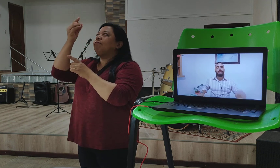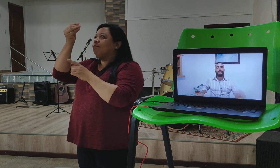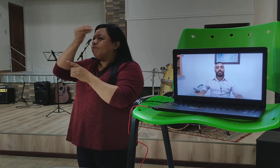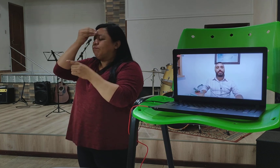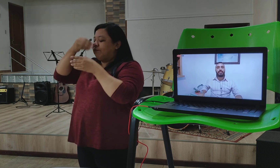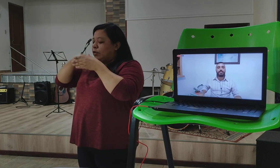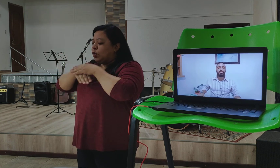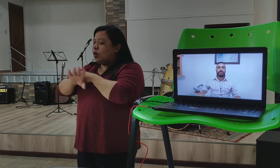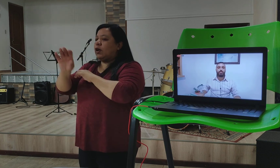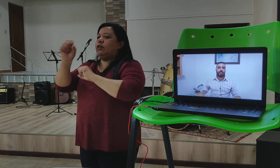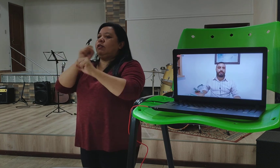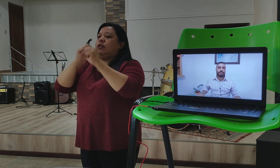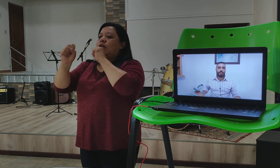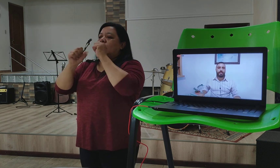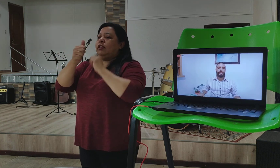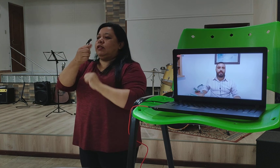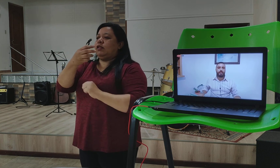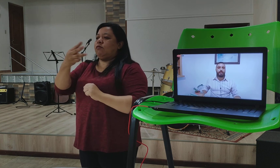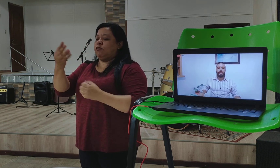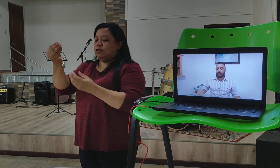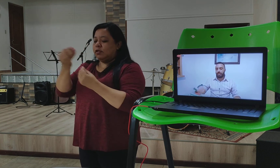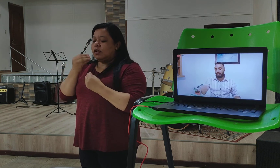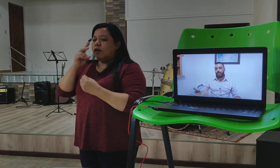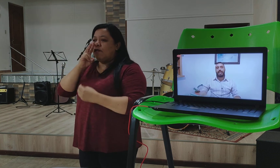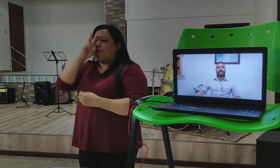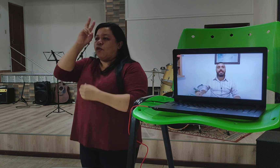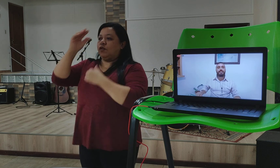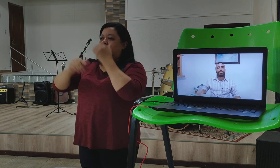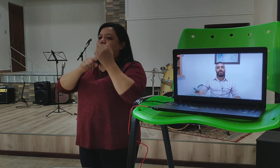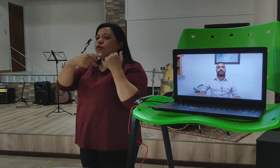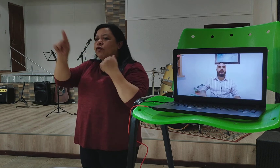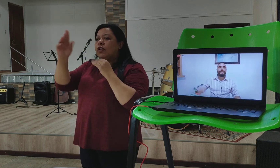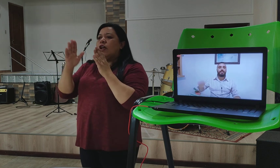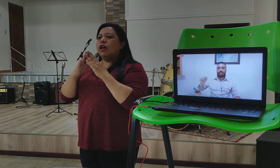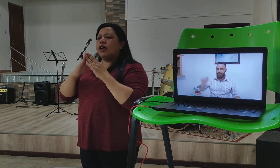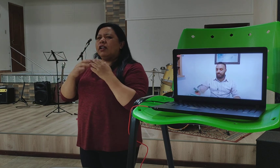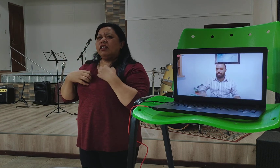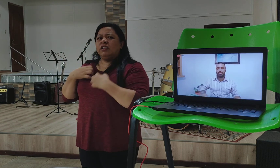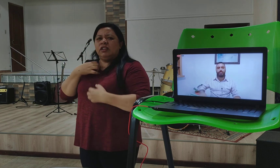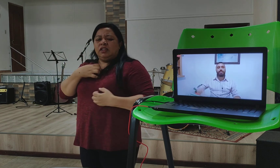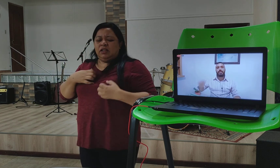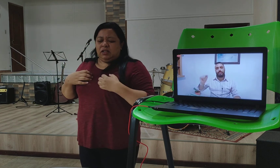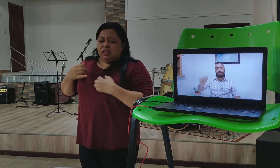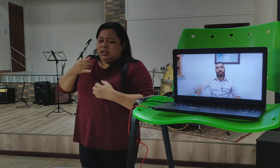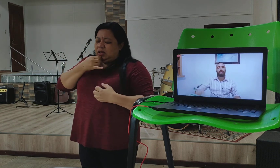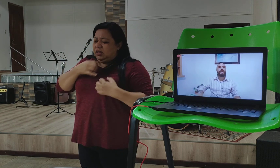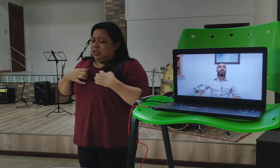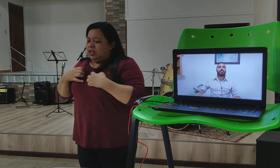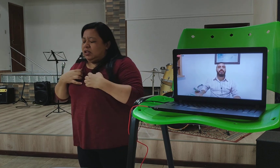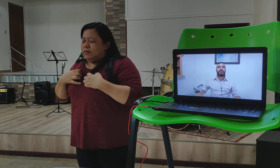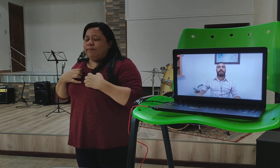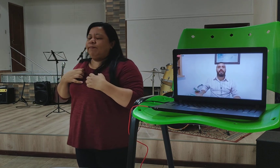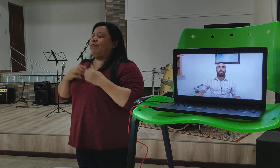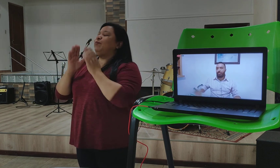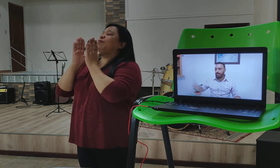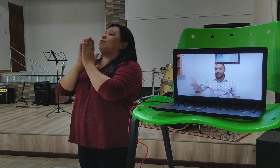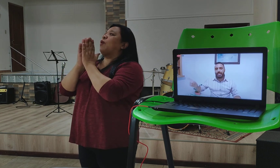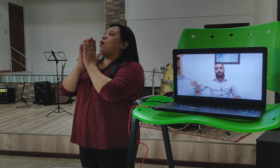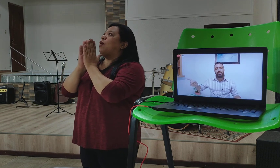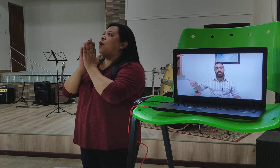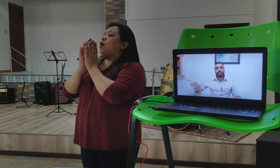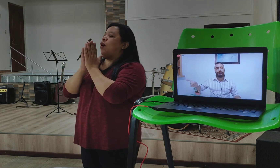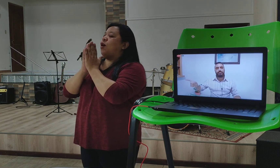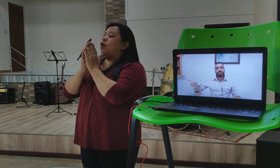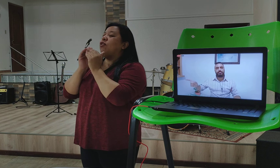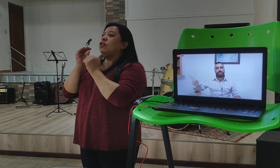e possa te fortalecer durante toda essa semana, para que você, quando chegar em casa cheio de tristeza, cheio de dificuldade, você possa orar como Davi. Começar de